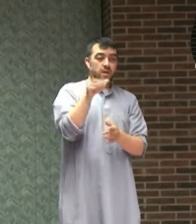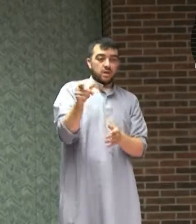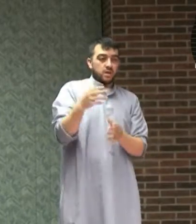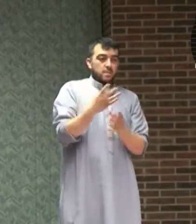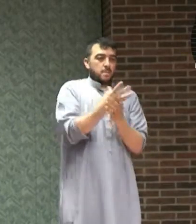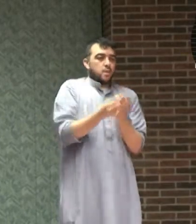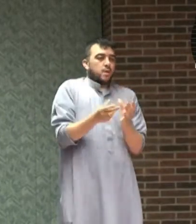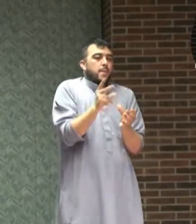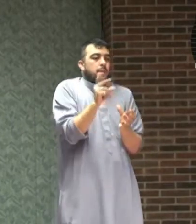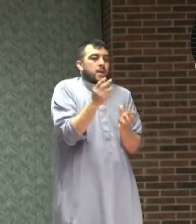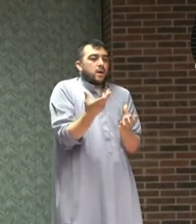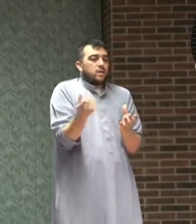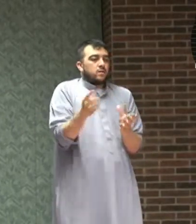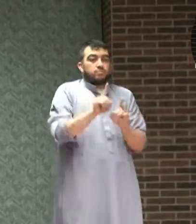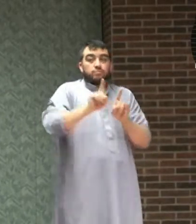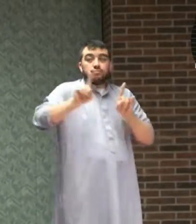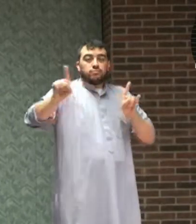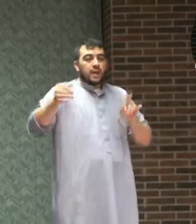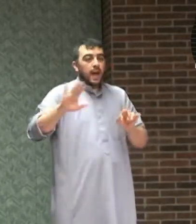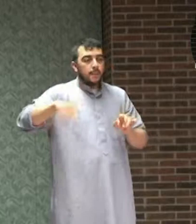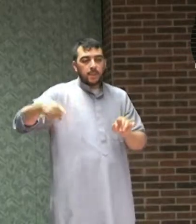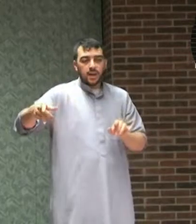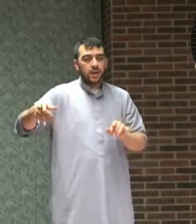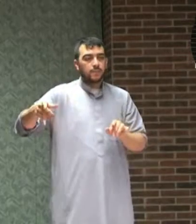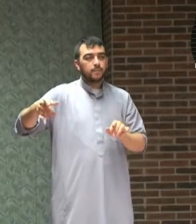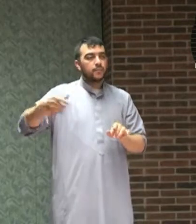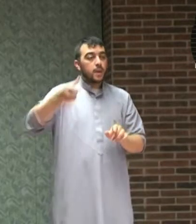longue. Il a été vendu